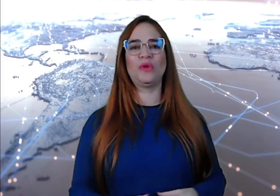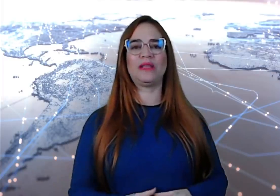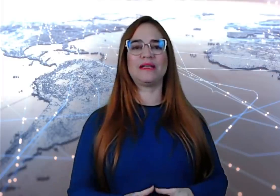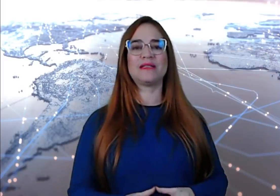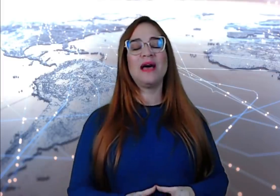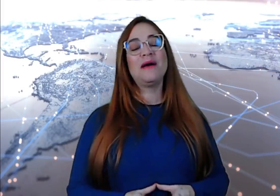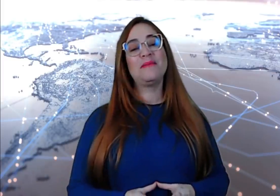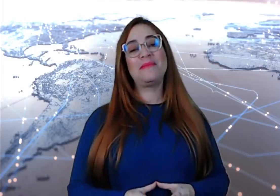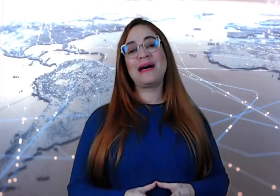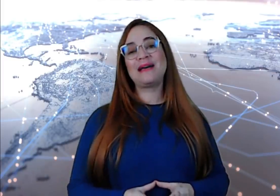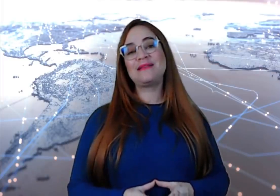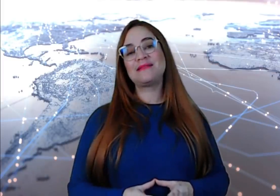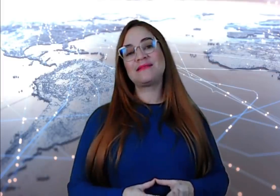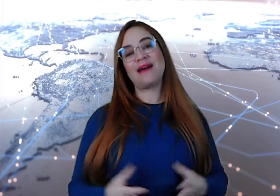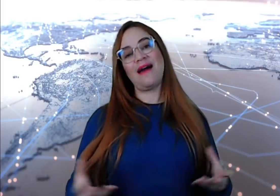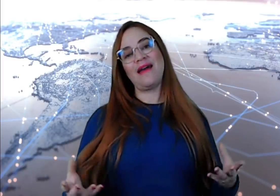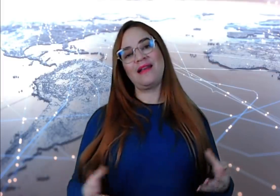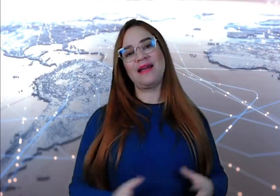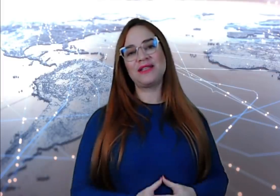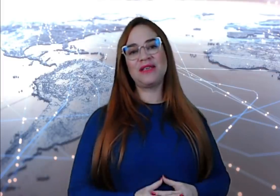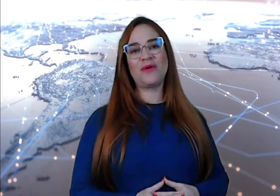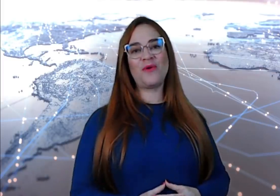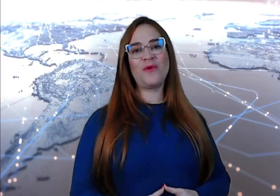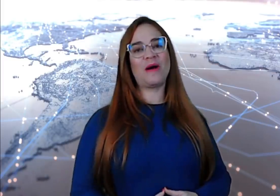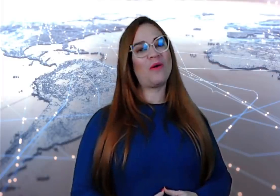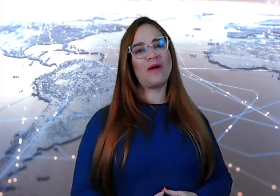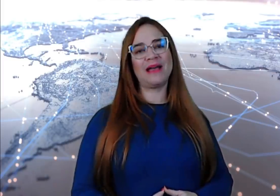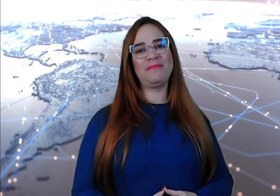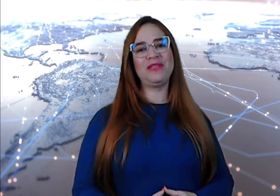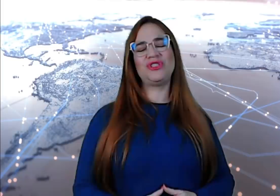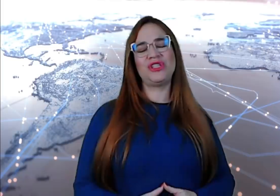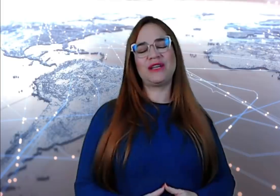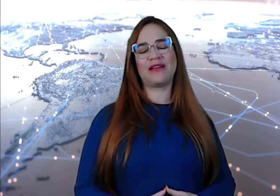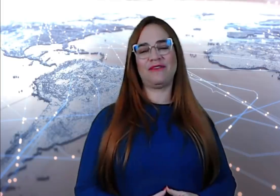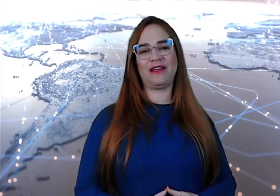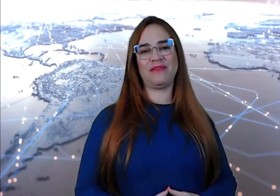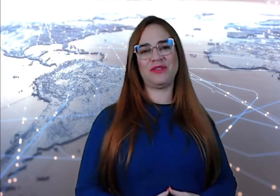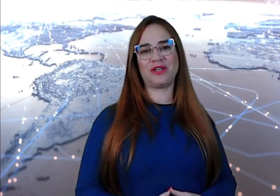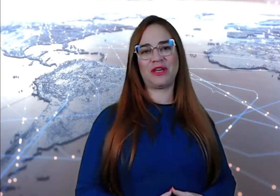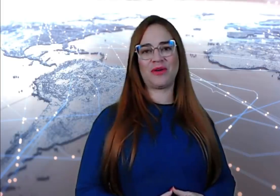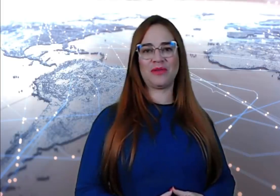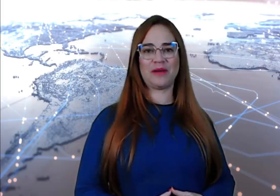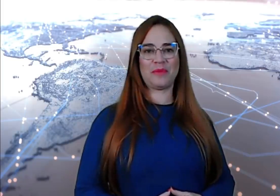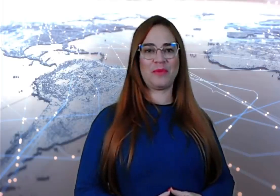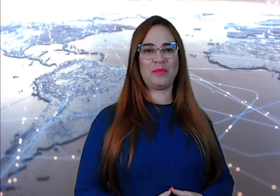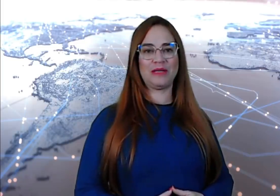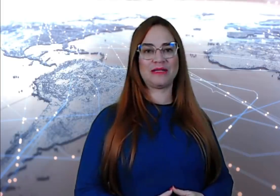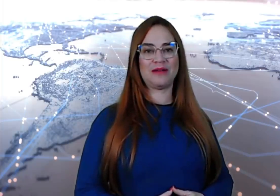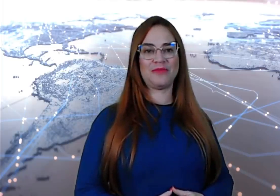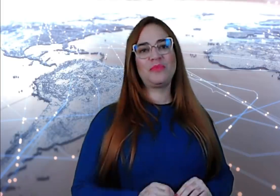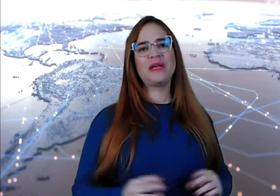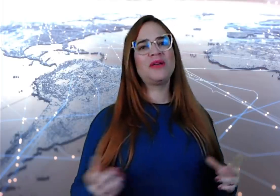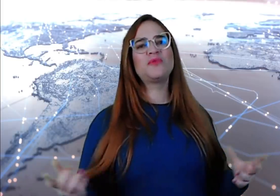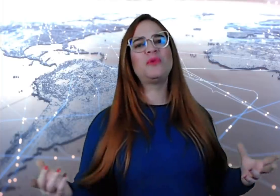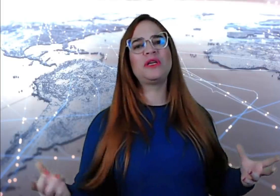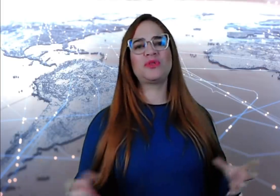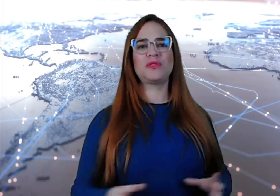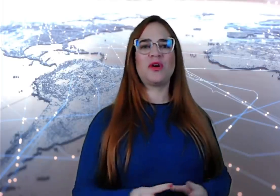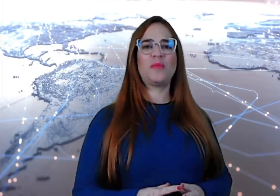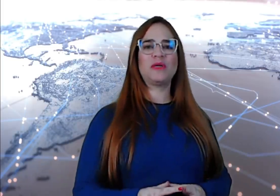fajutas, mas a realidade derruba qualquer mentira que a velha mídia queira contar para a população. Por que os políticos da